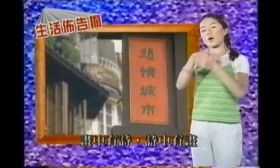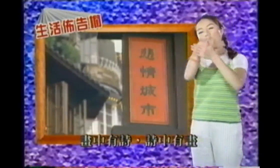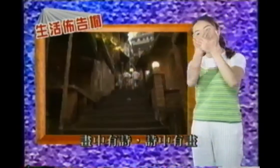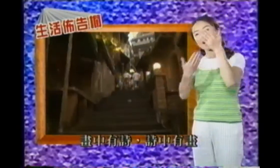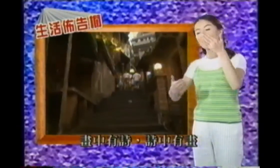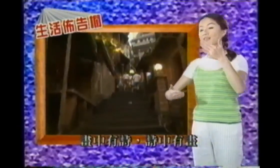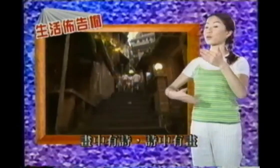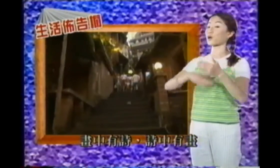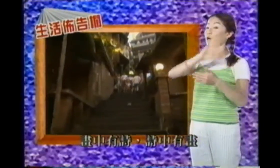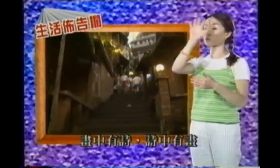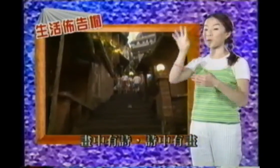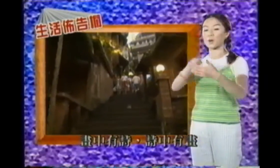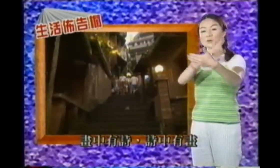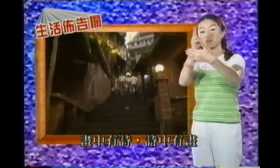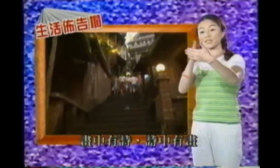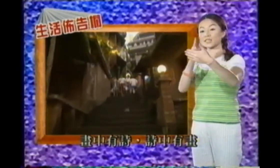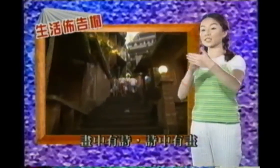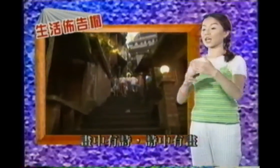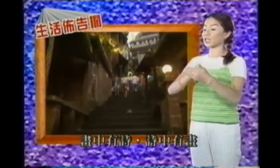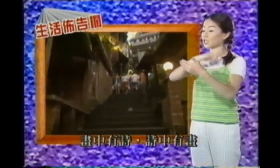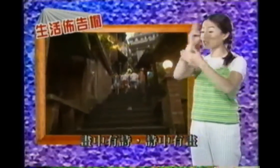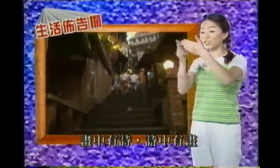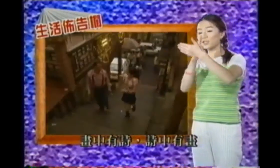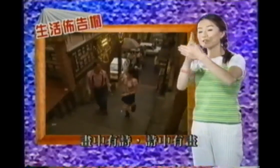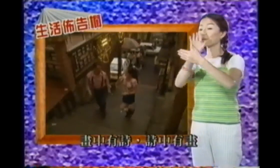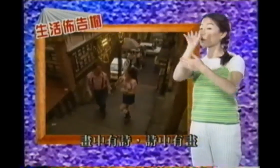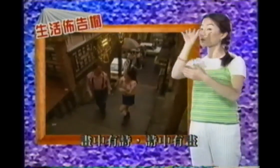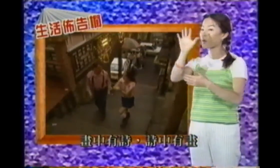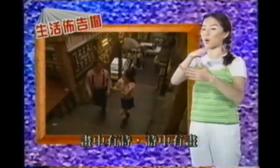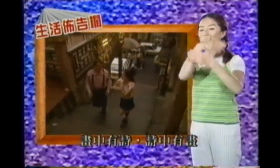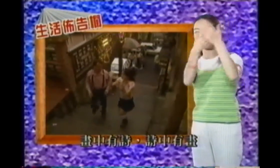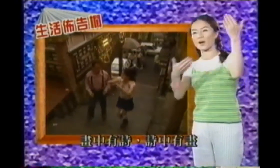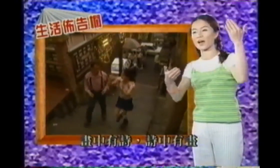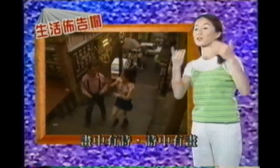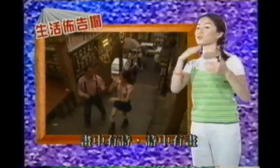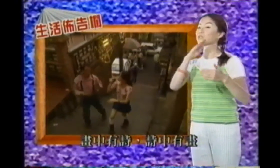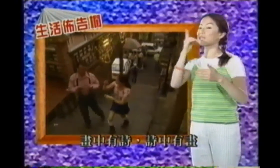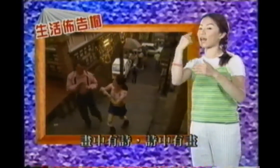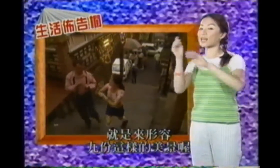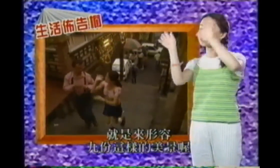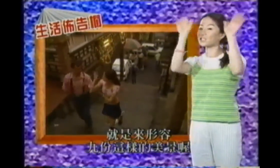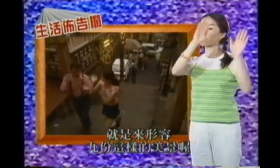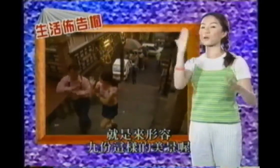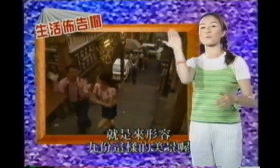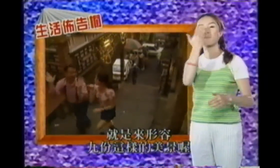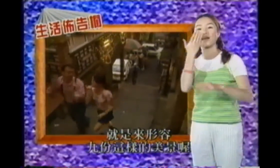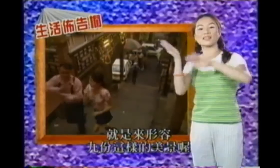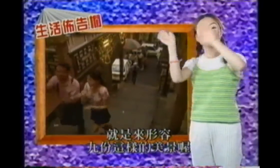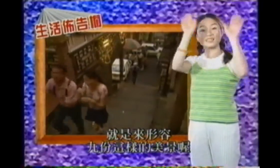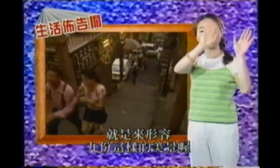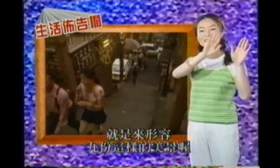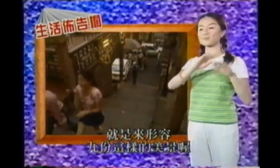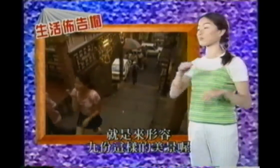画中有诗，诗中有画，就是来形容九份这样的美景